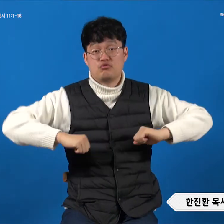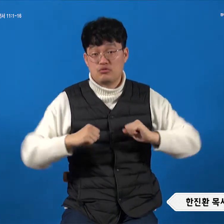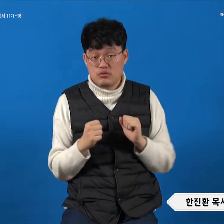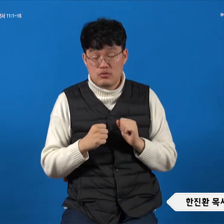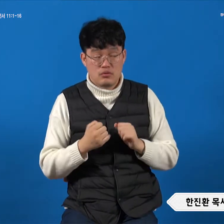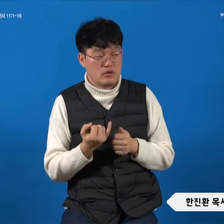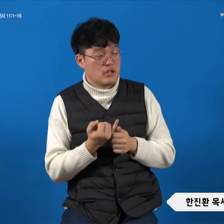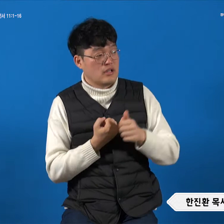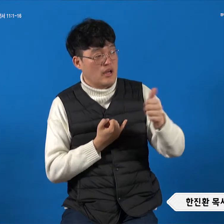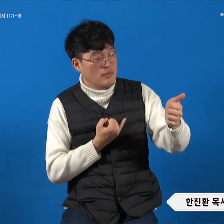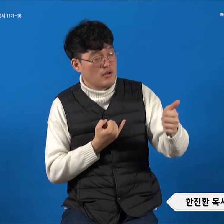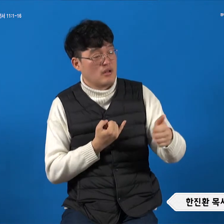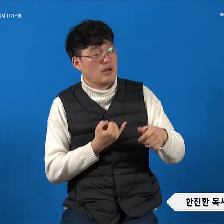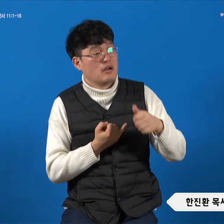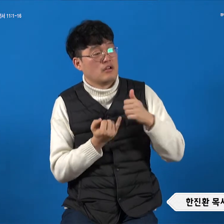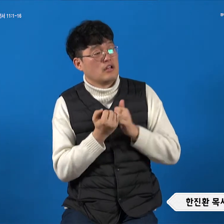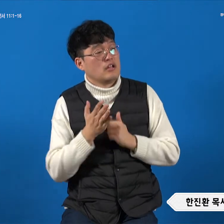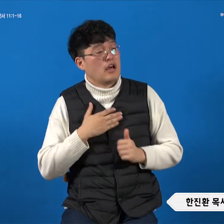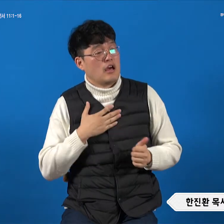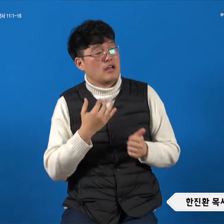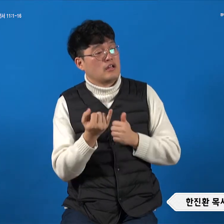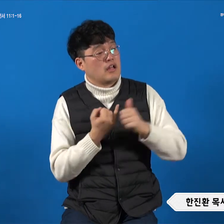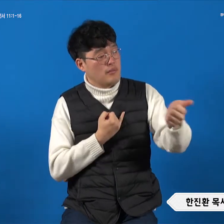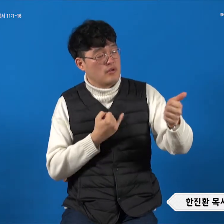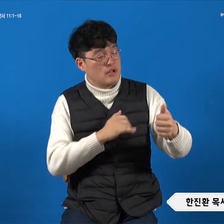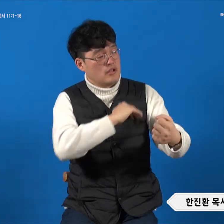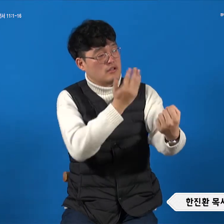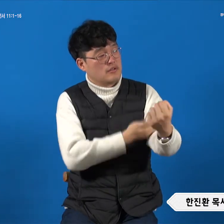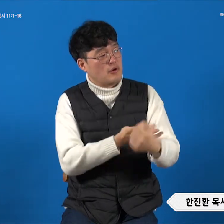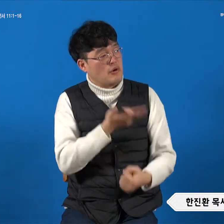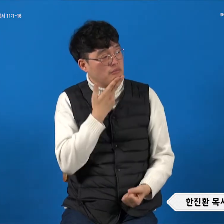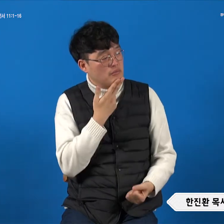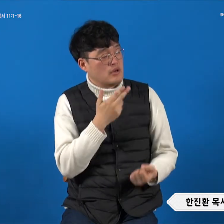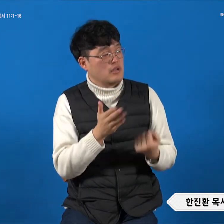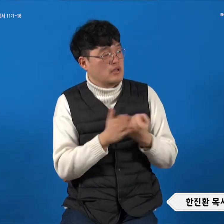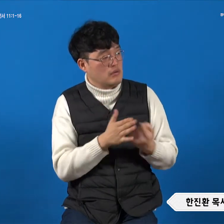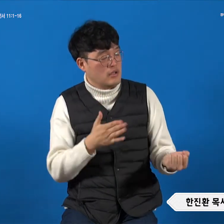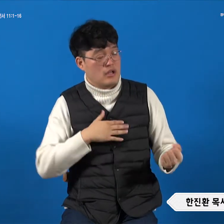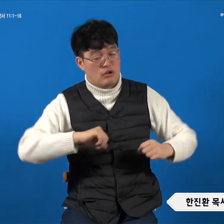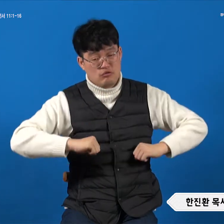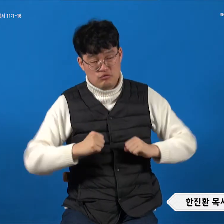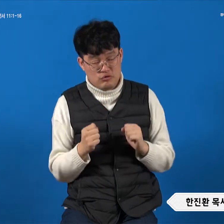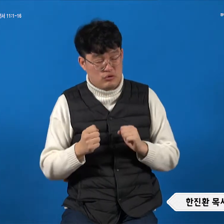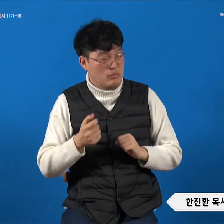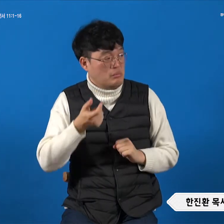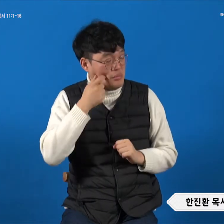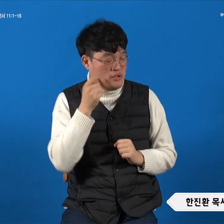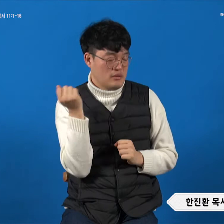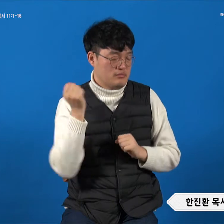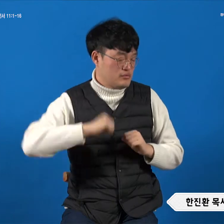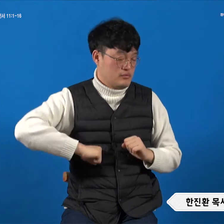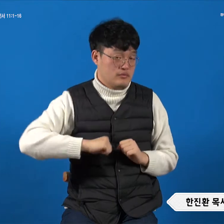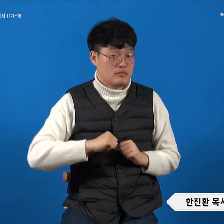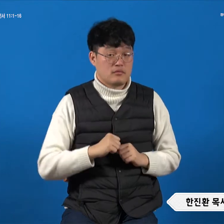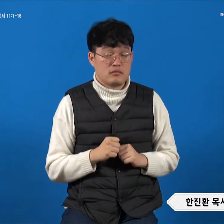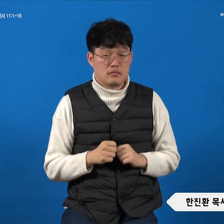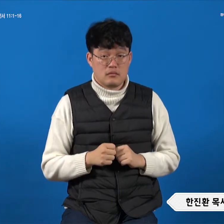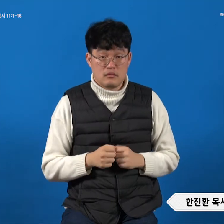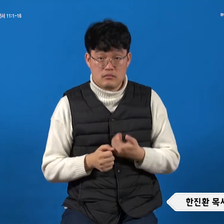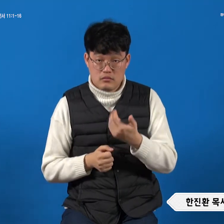하지만은 순종도 남편 나름이지 우리 남편은 너무 무능해서 순종할 수가 없어. 혹